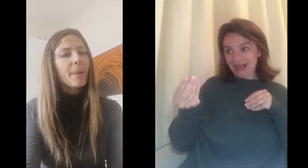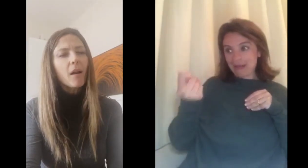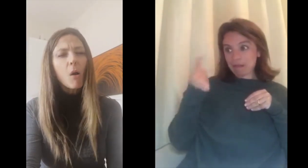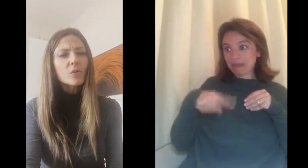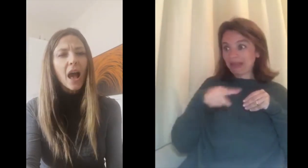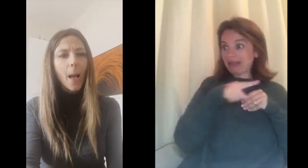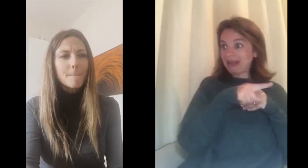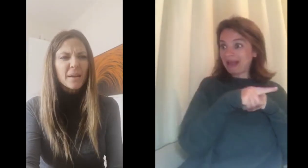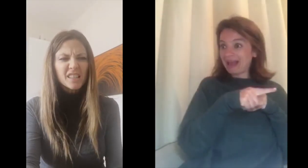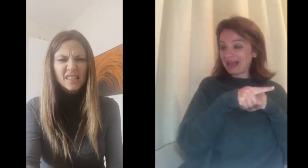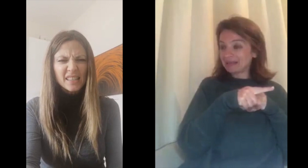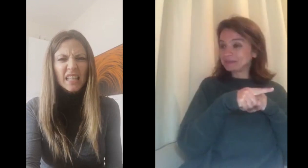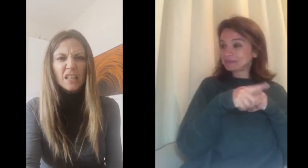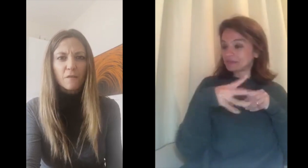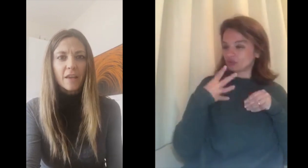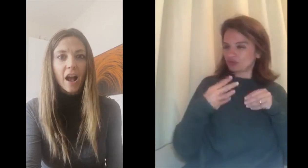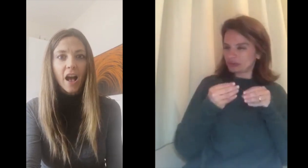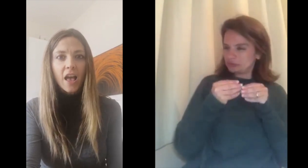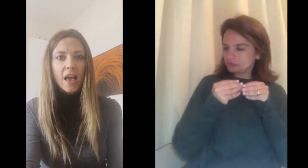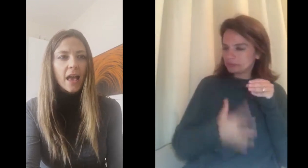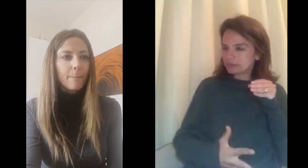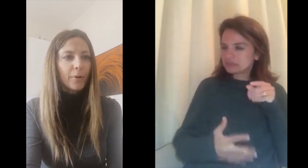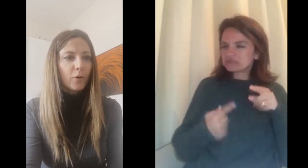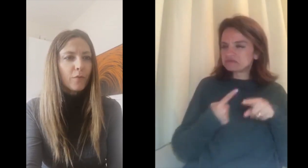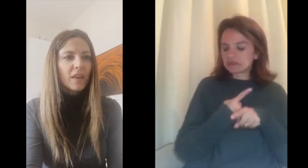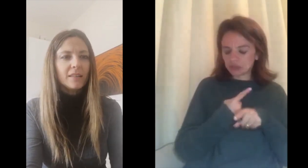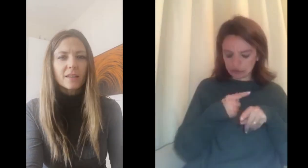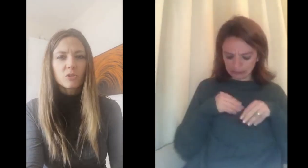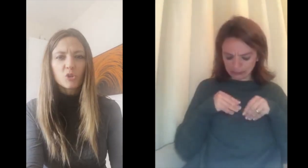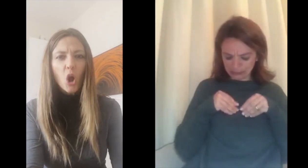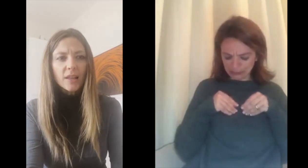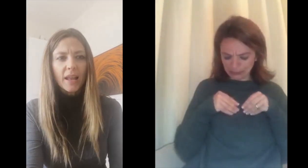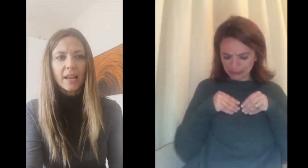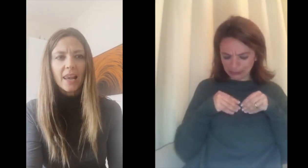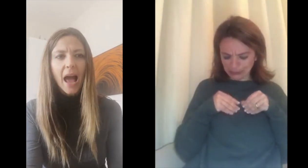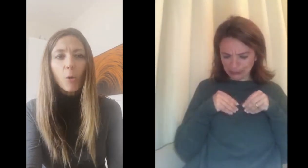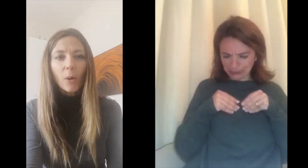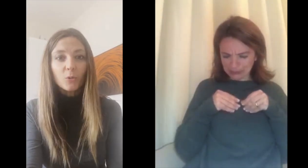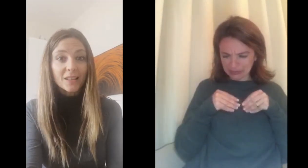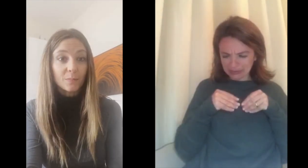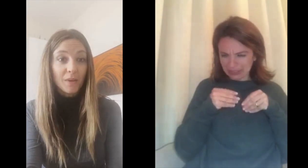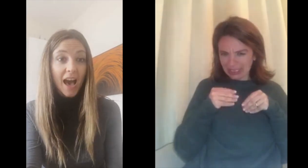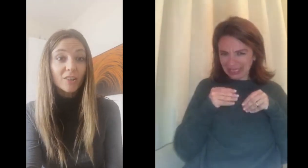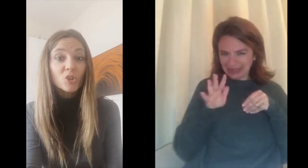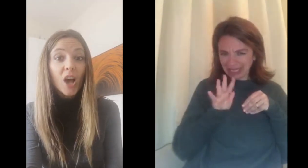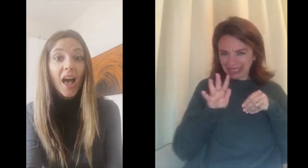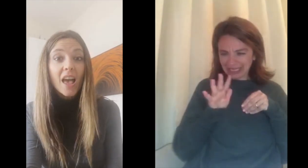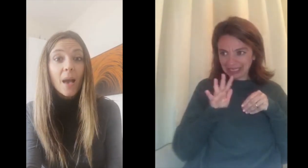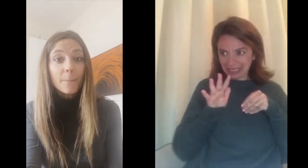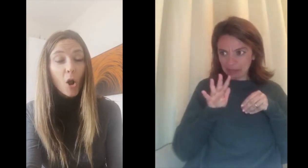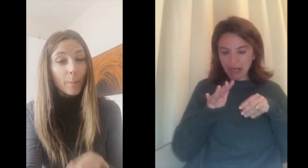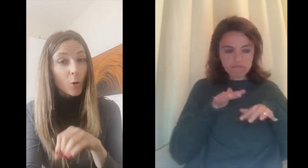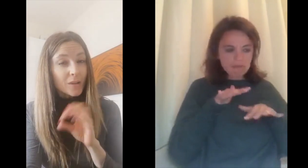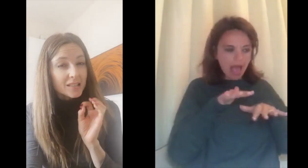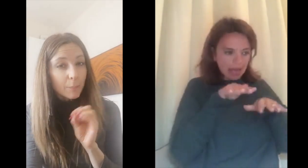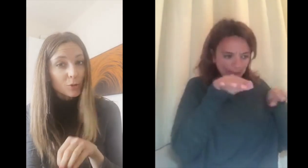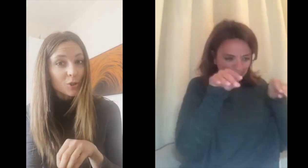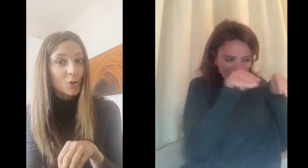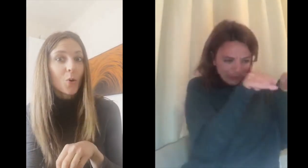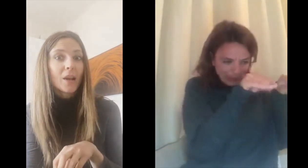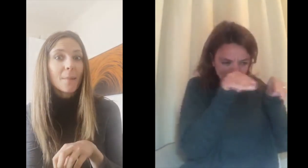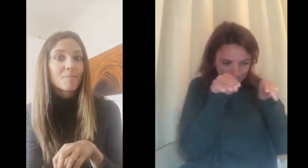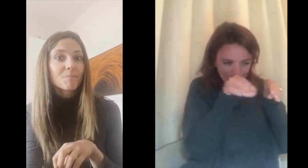ne preparò una pestifera e provvide a sciogliere nell'acqua di una spiaggia proprio